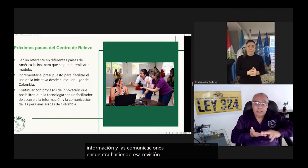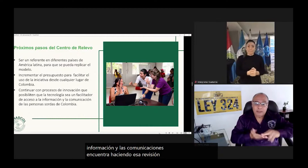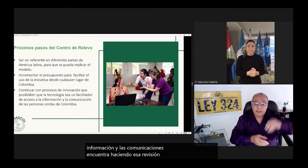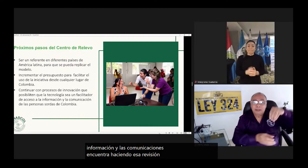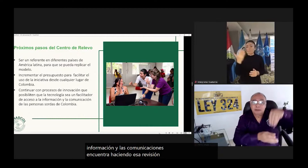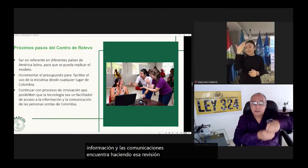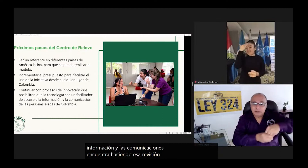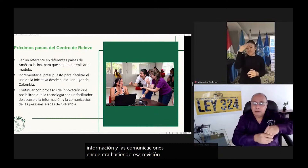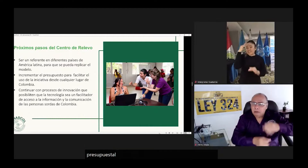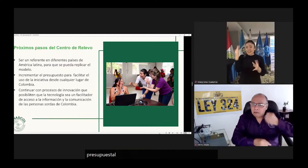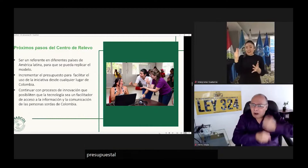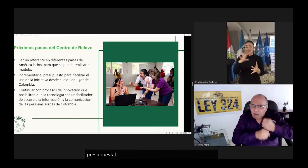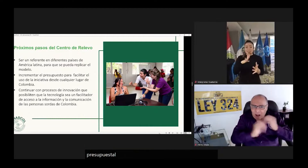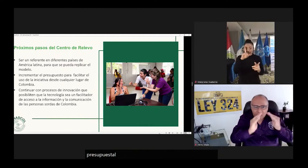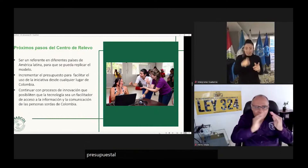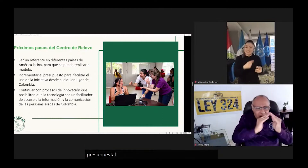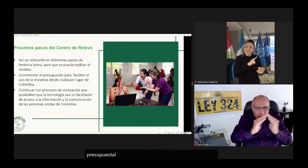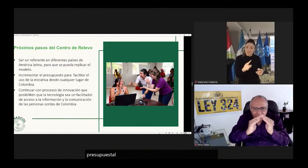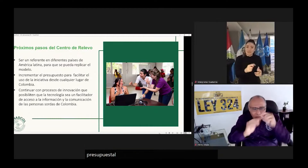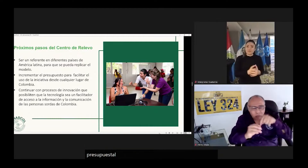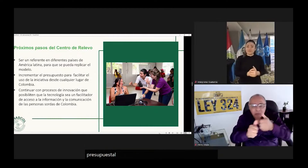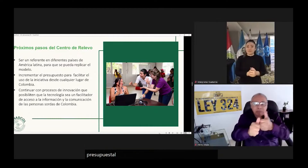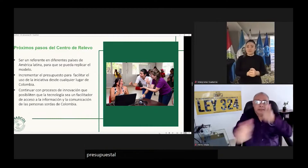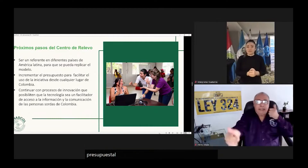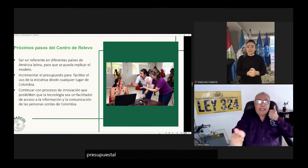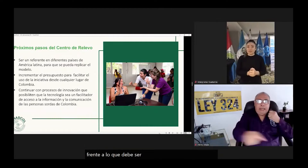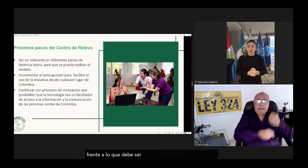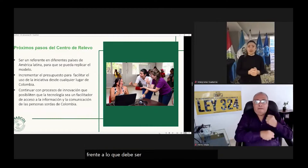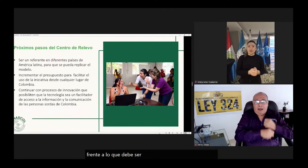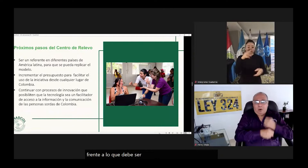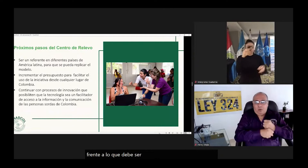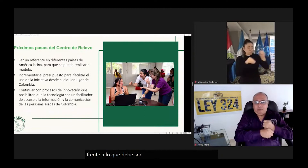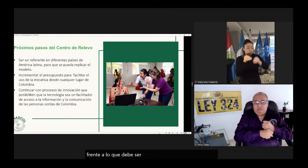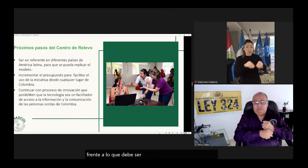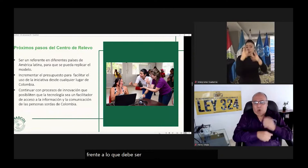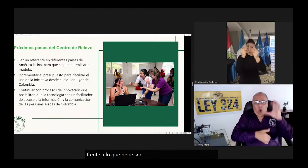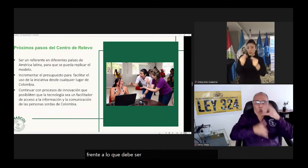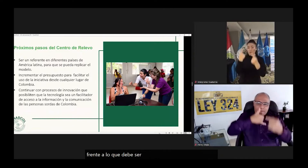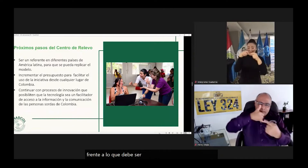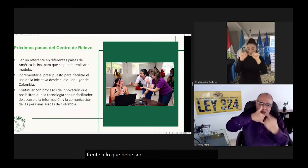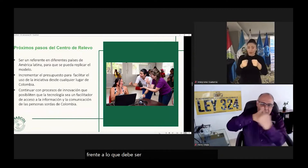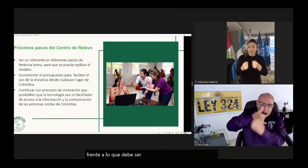frente a lo que debe ser la asignación de presupuesto para el Centro de Relevo. Actualmente contamos con